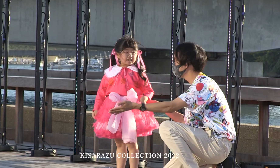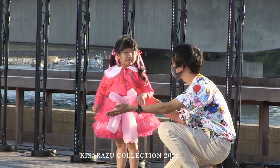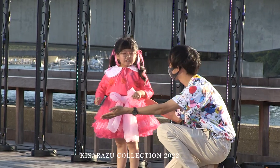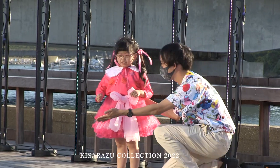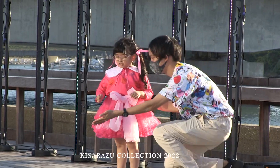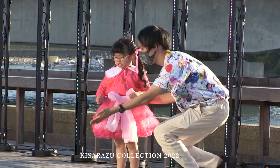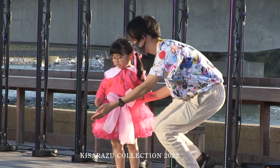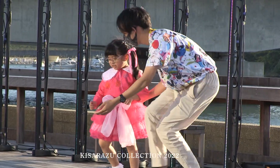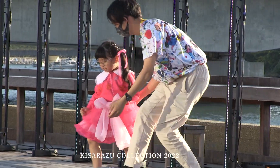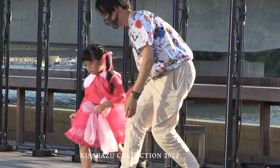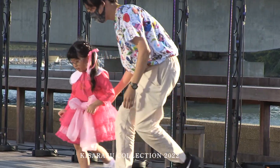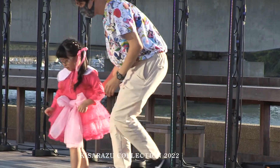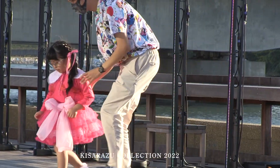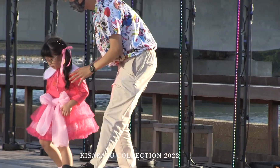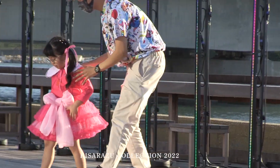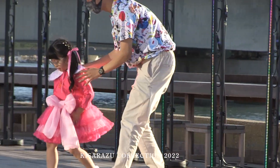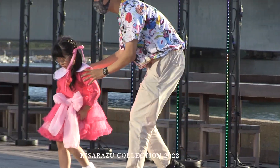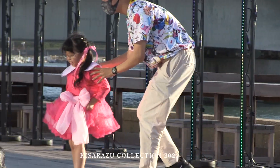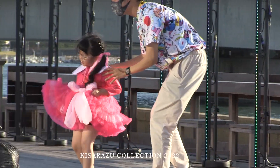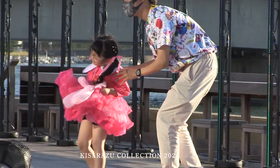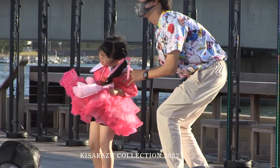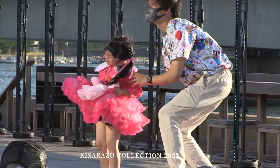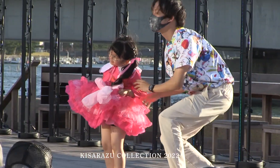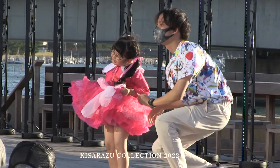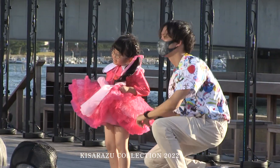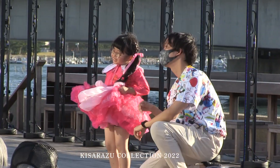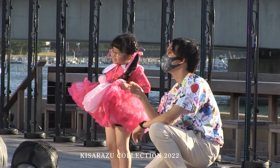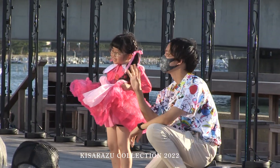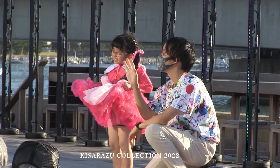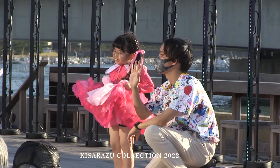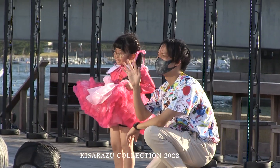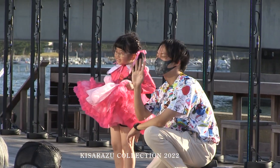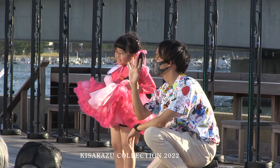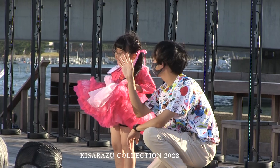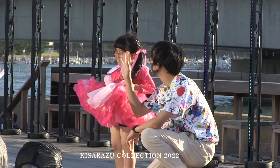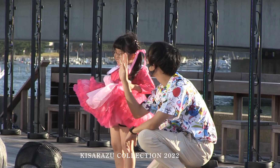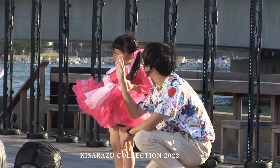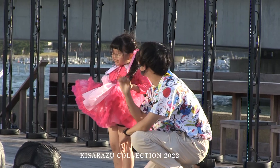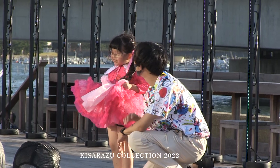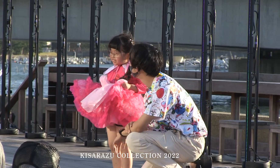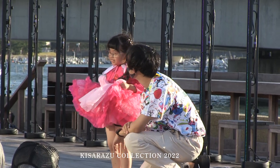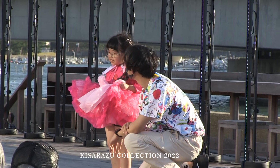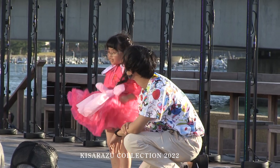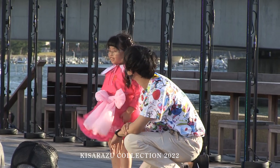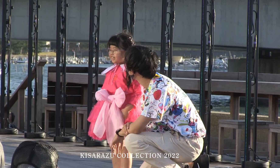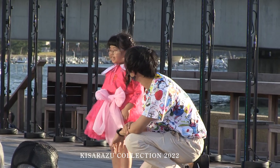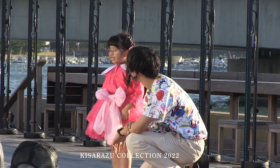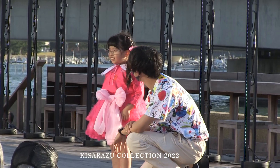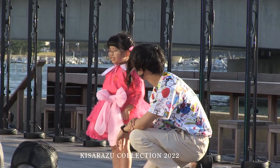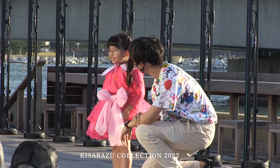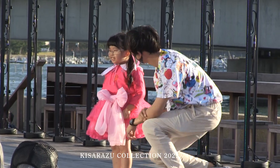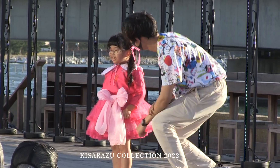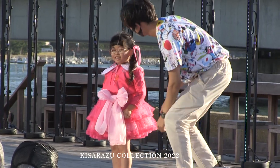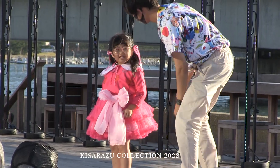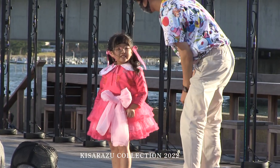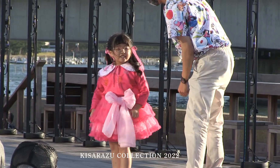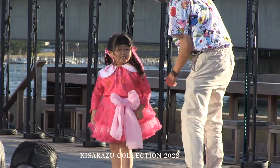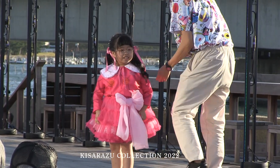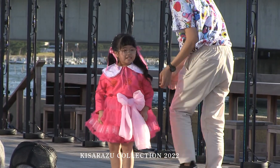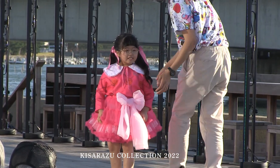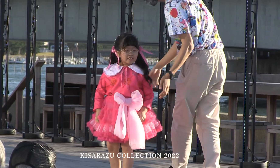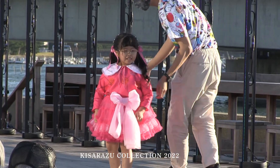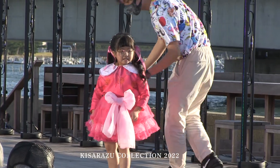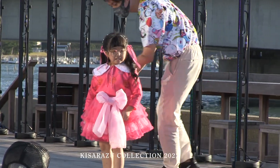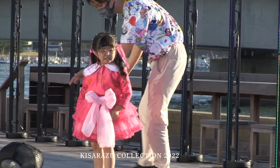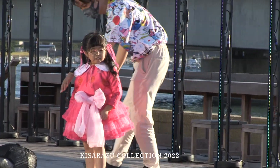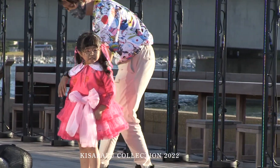ん。衣装のテーマはピンクフラワー。初めてあんちゃんを見た時にお花が描かれ